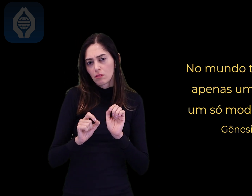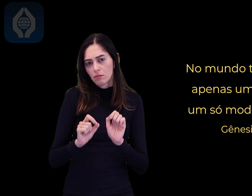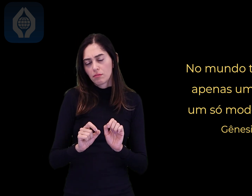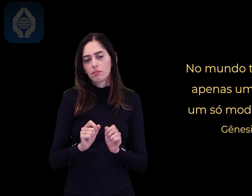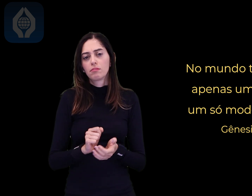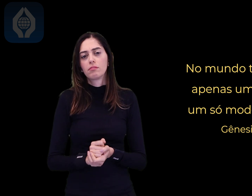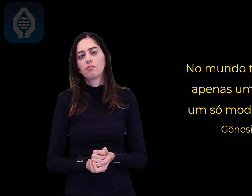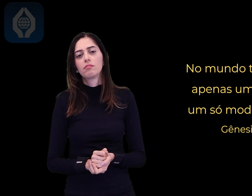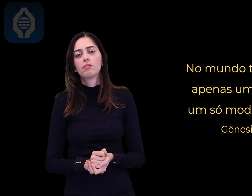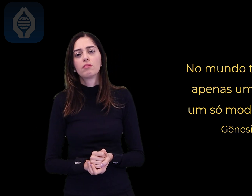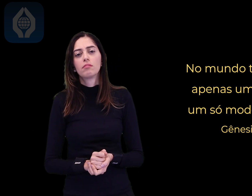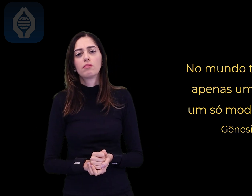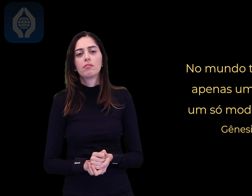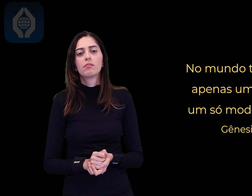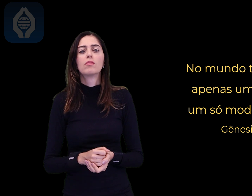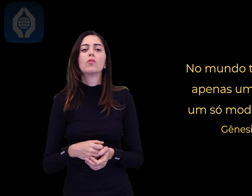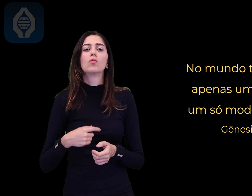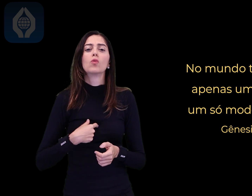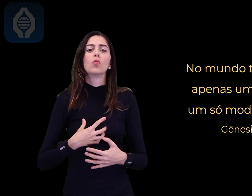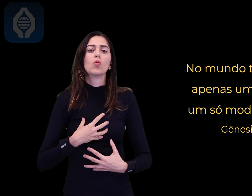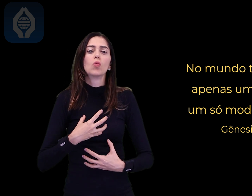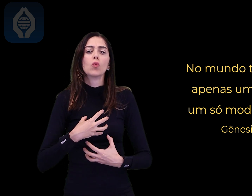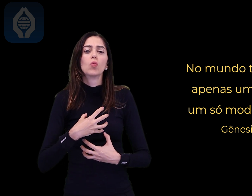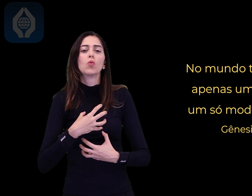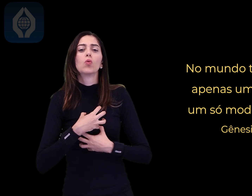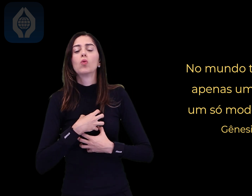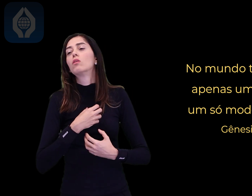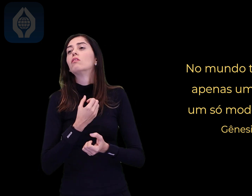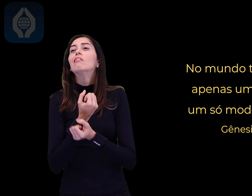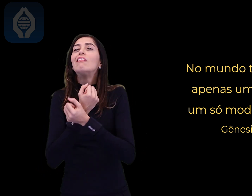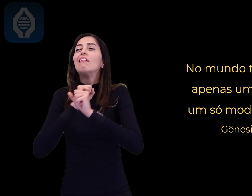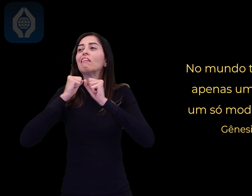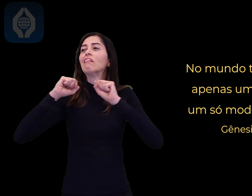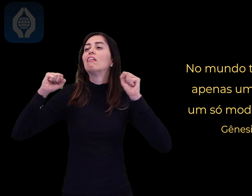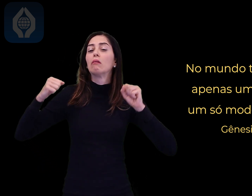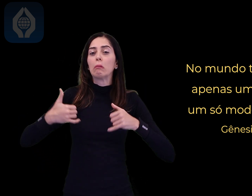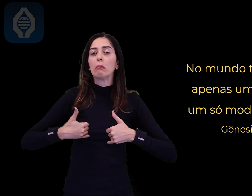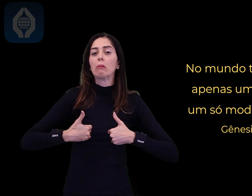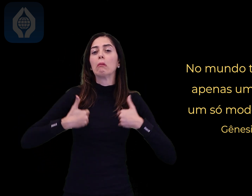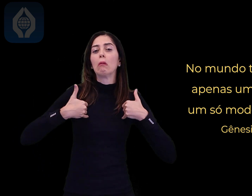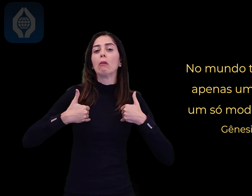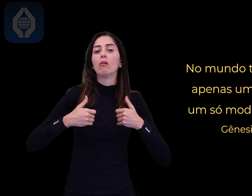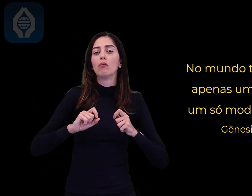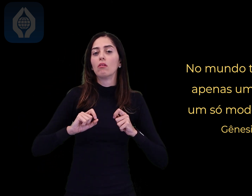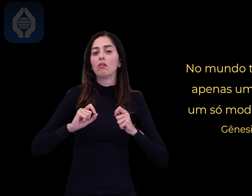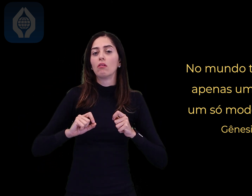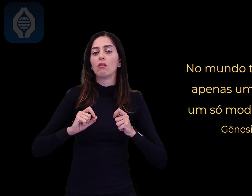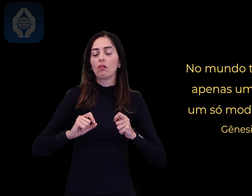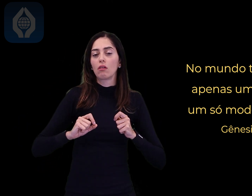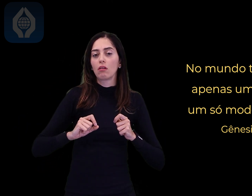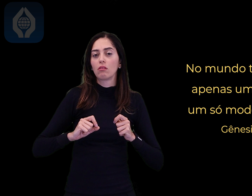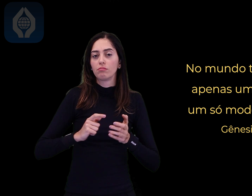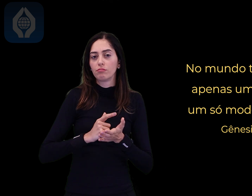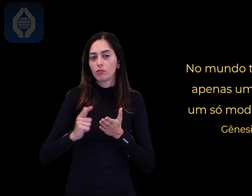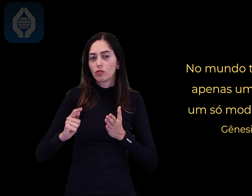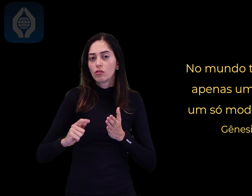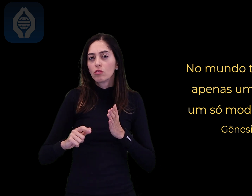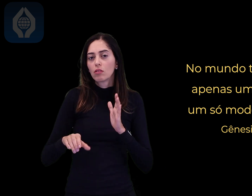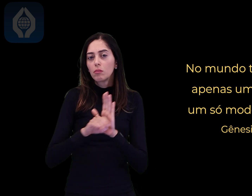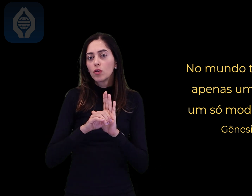A atitude rebelde e orgulhosa do povo em Gênesis 11, de 1 a 4. No mundo todo havia apenas